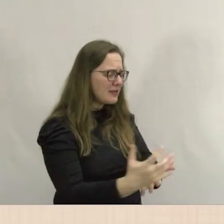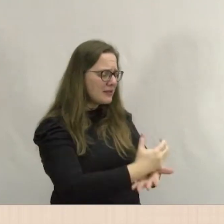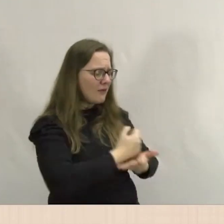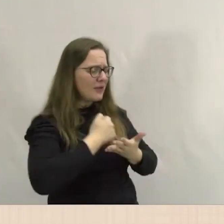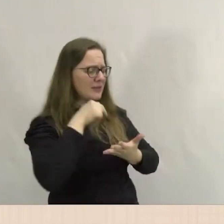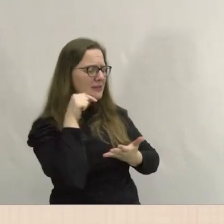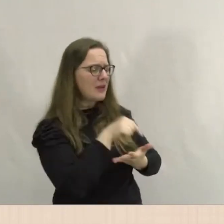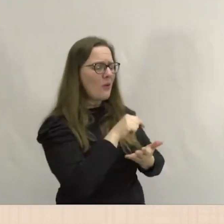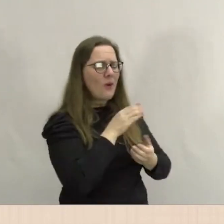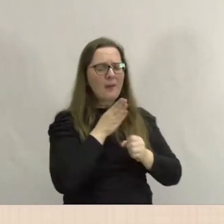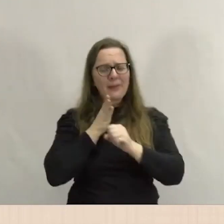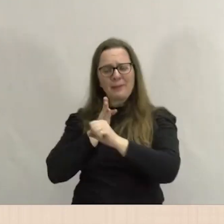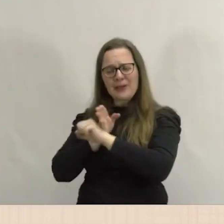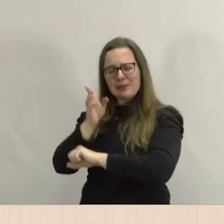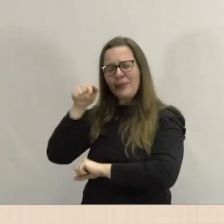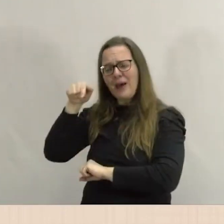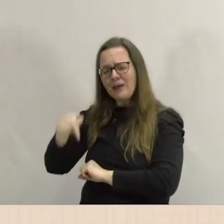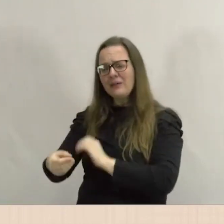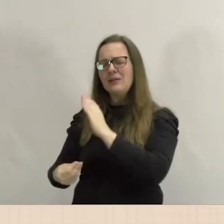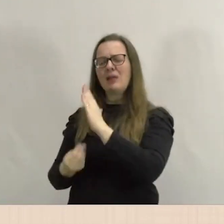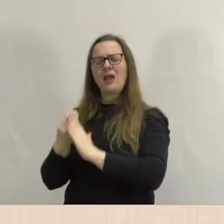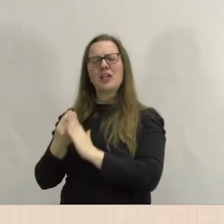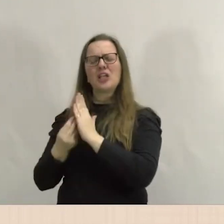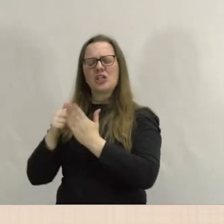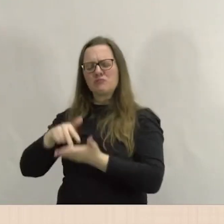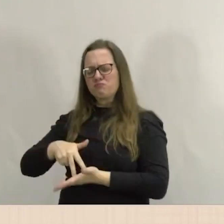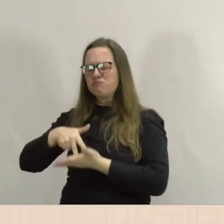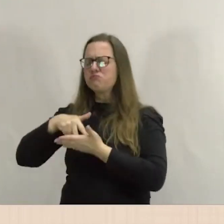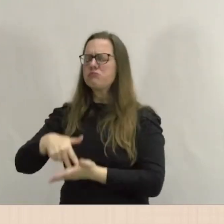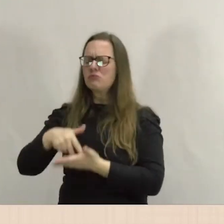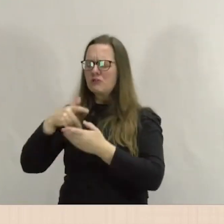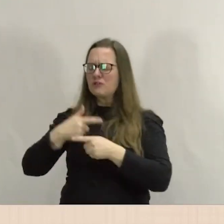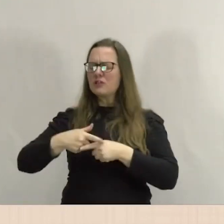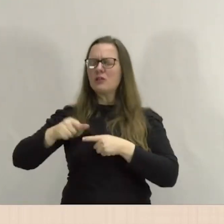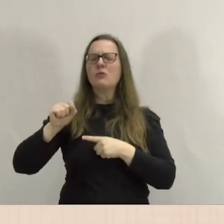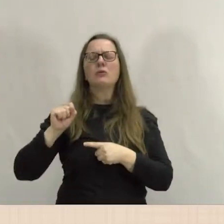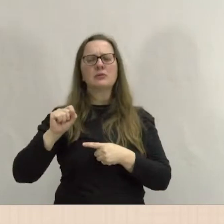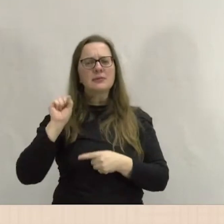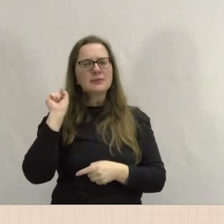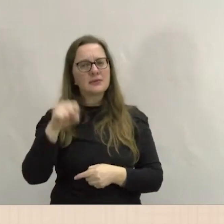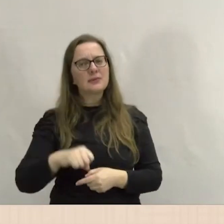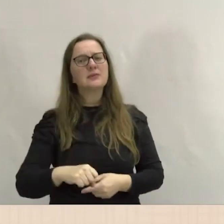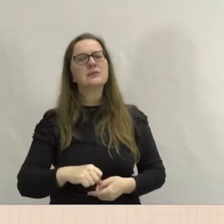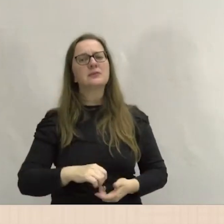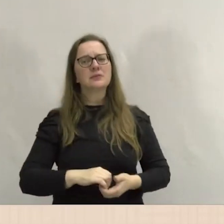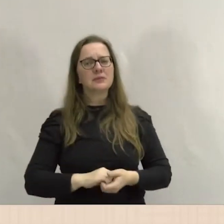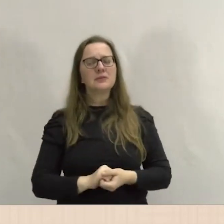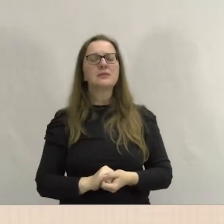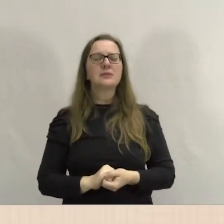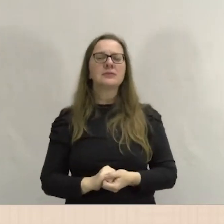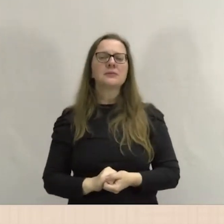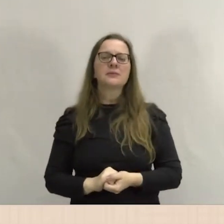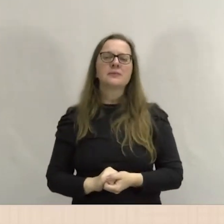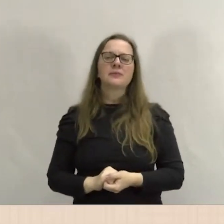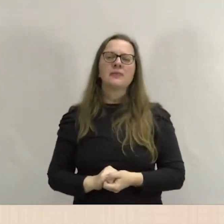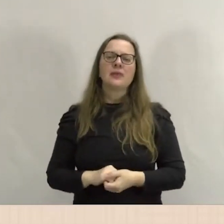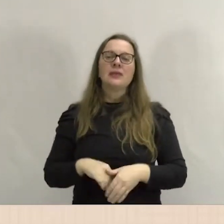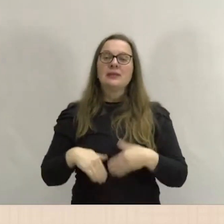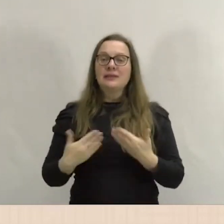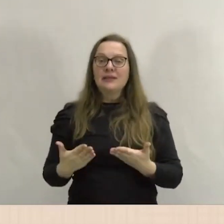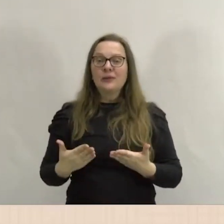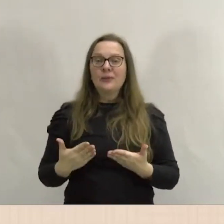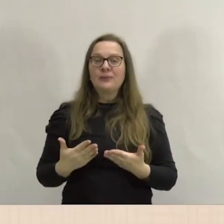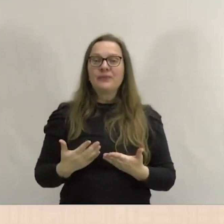fazem comportagem. E vários desses adolescentes, quando chegam na sexta-feira, saiam